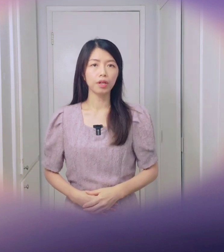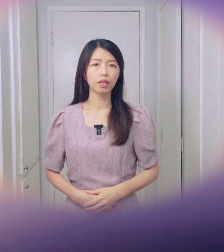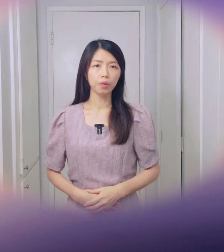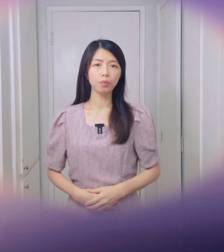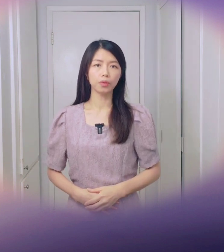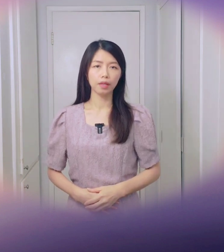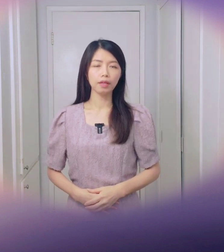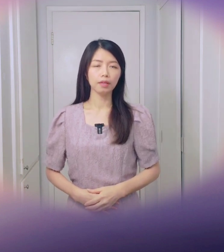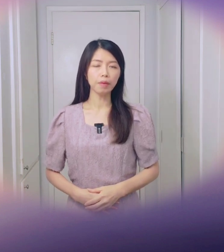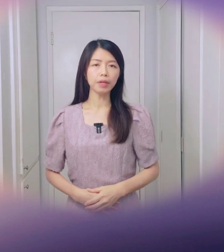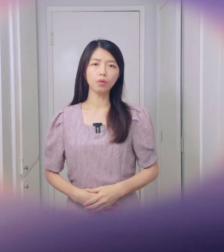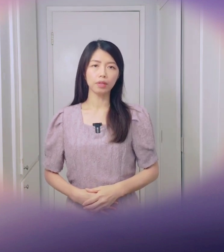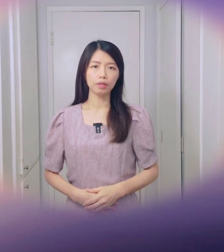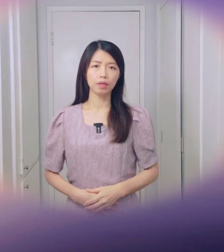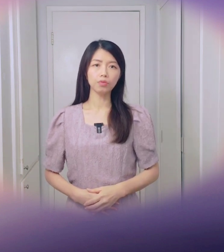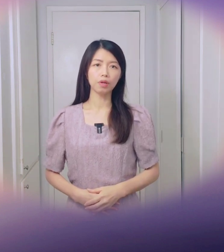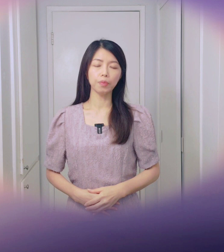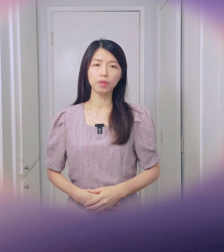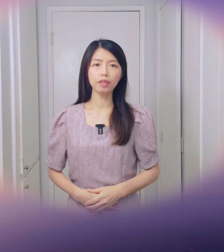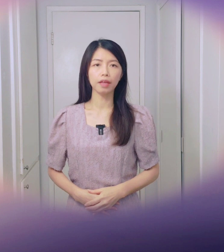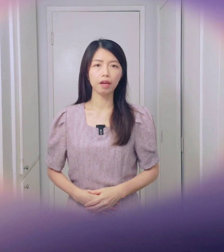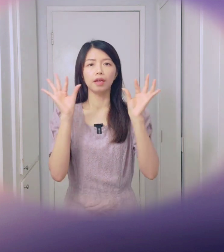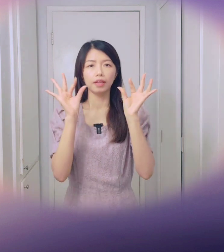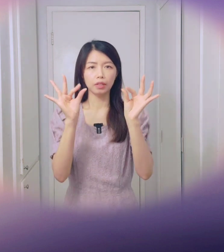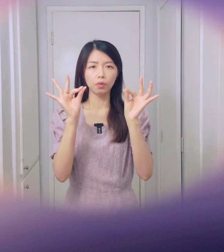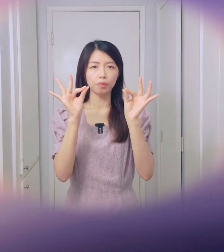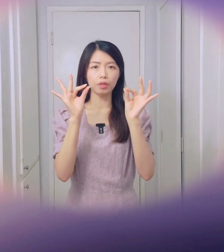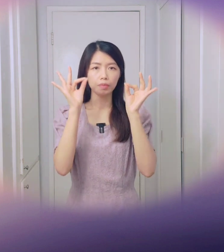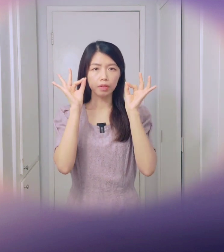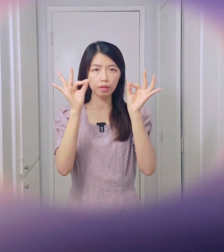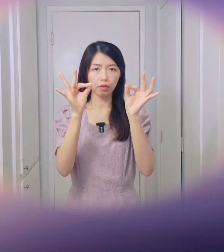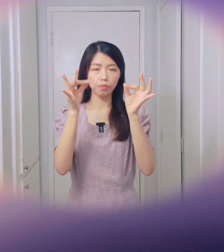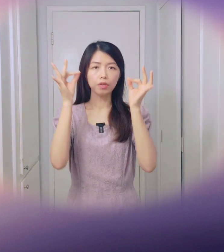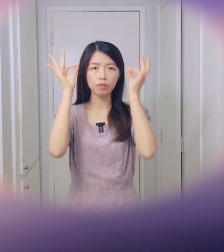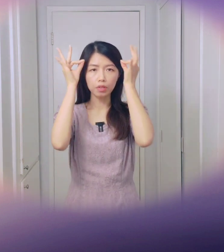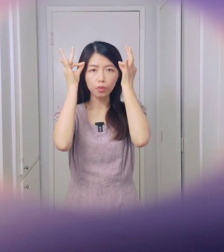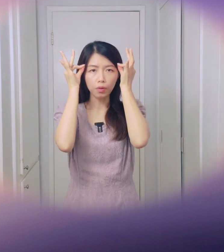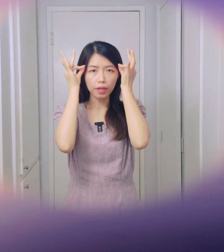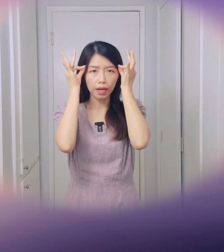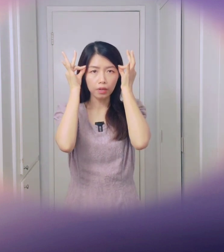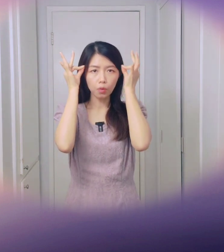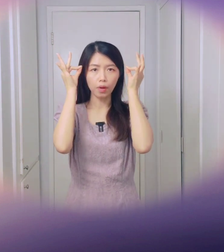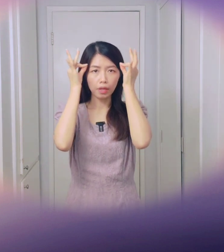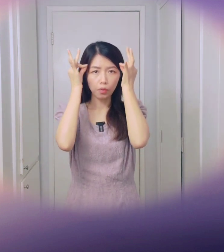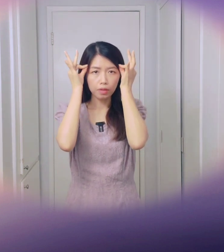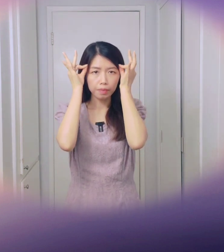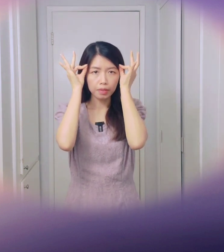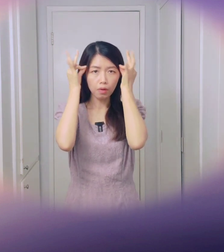여기서는 물이라는 표현보다는 땀이라고 하는 뜻의 수어를 표현했는데요. 양손 엄지검지를 이렇게 붙여주시고